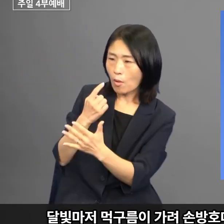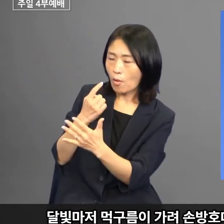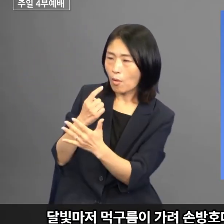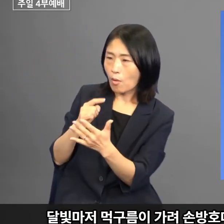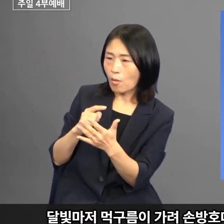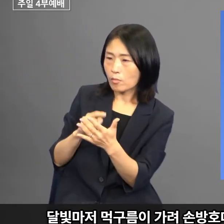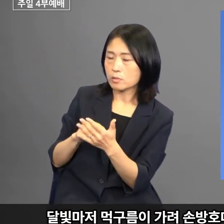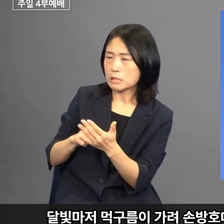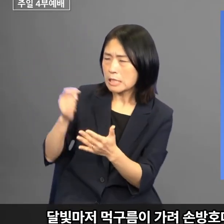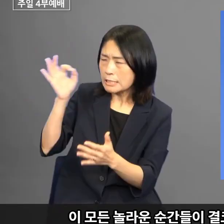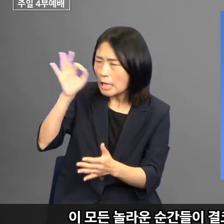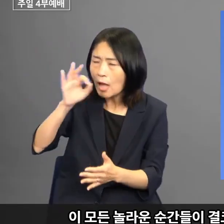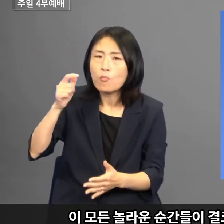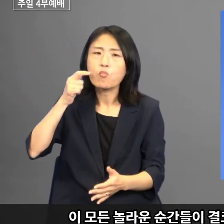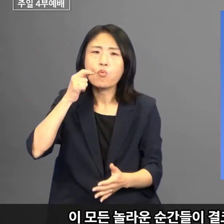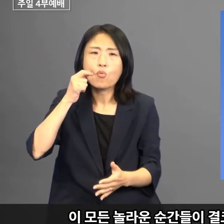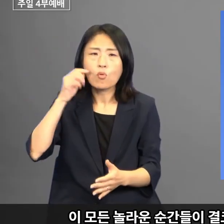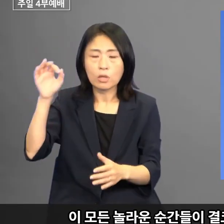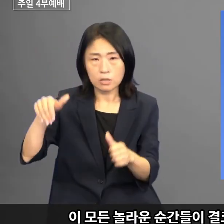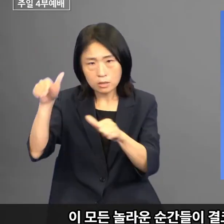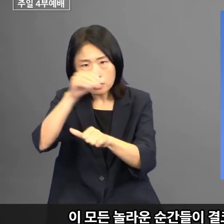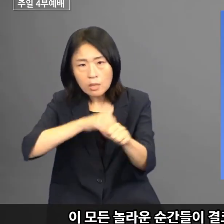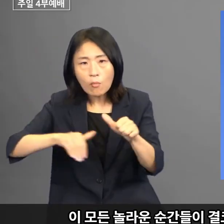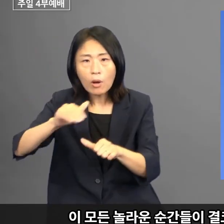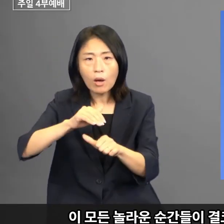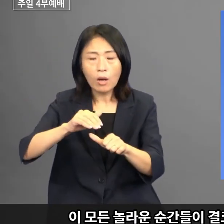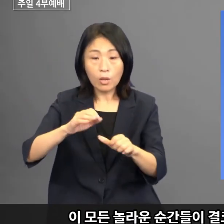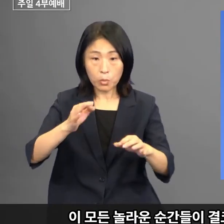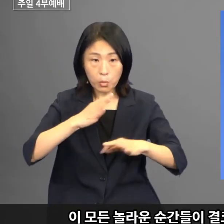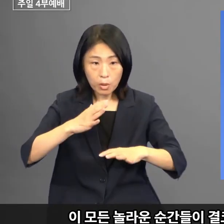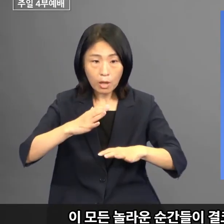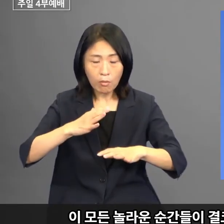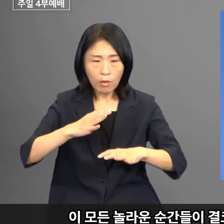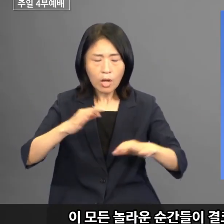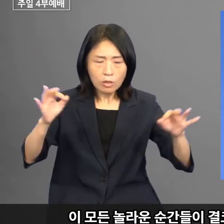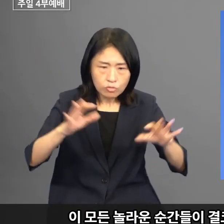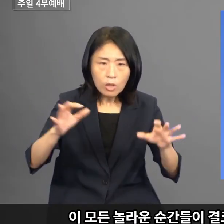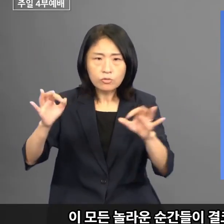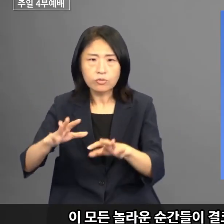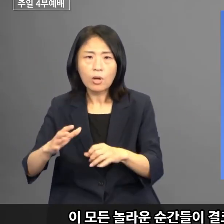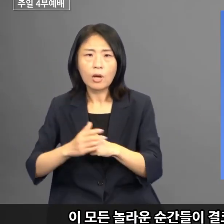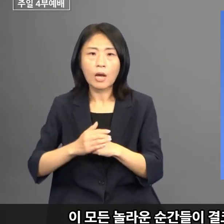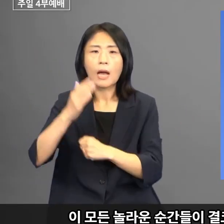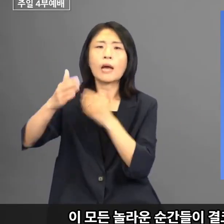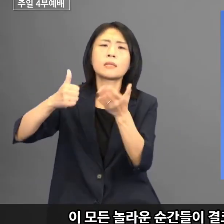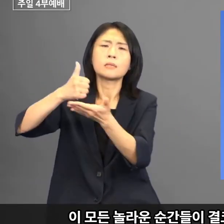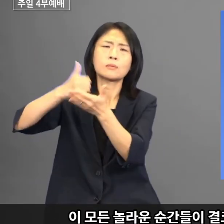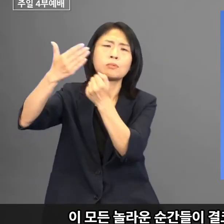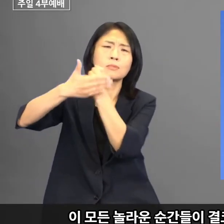노출되지 않았습니다. 이 모든 놀라운 순간들이 결코 우연이 아님을 저는 믿습니다.